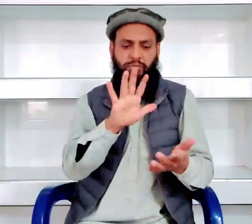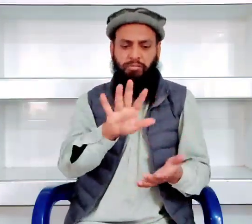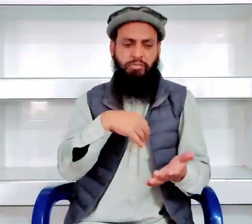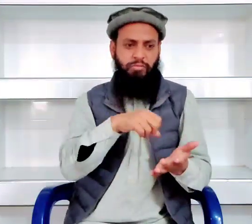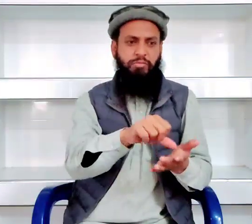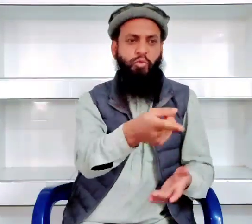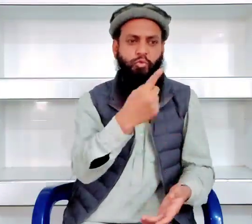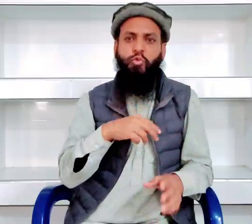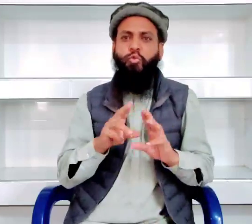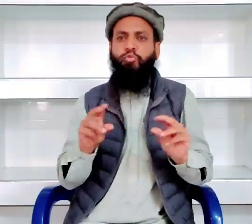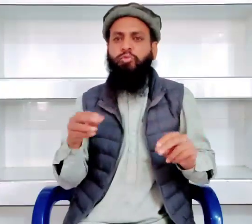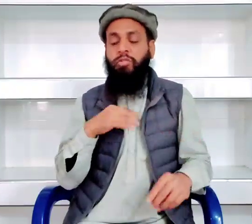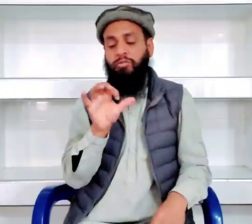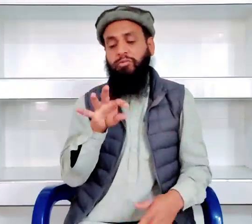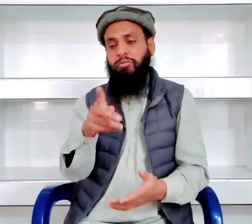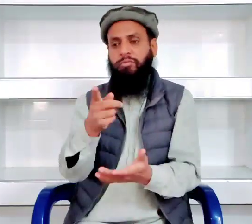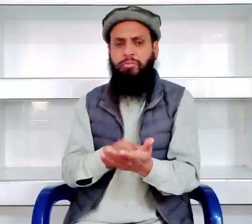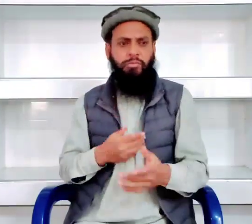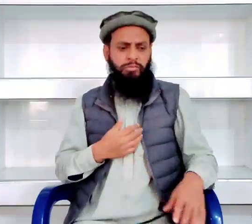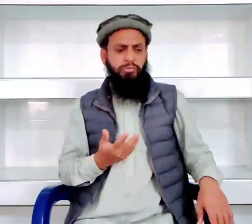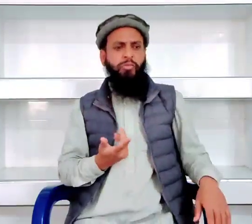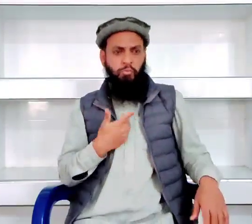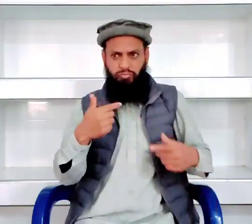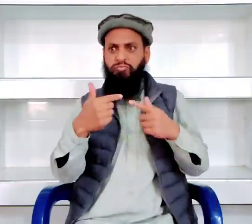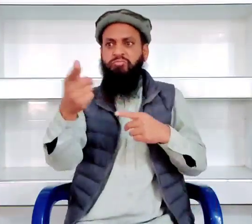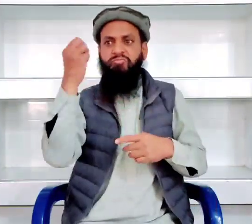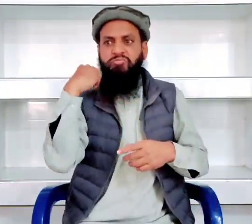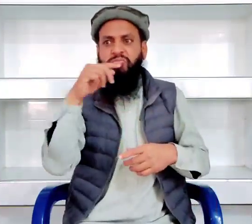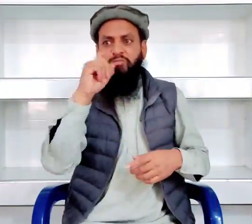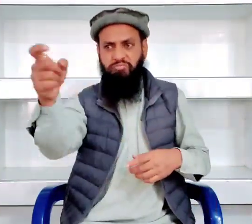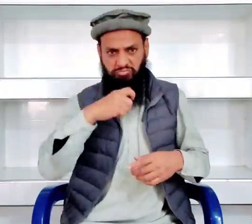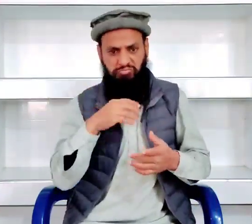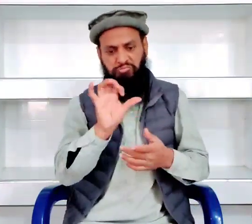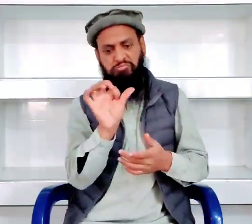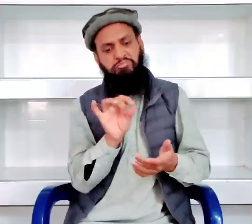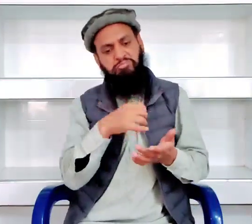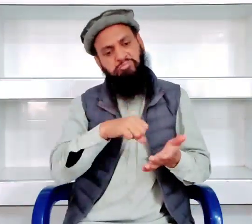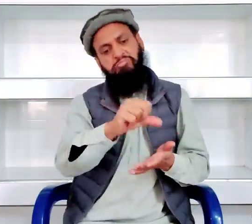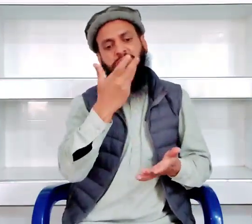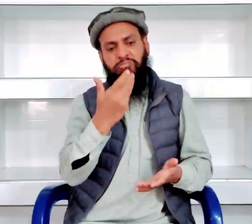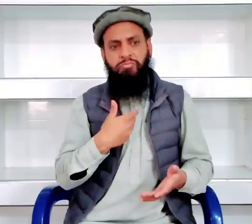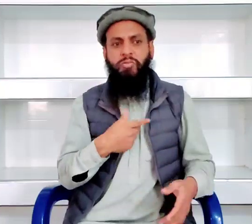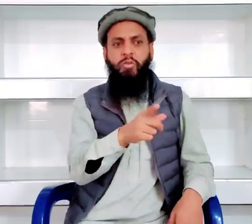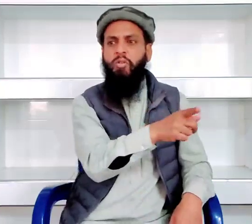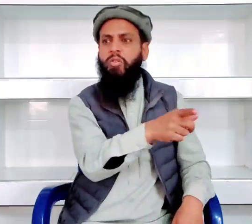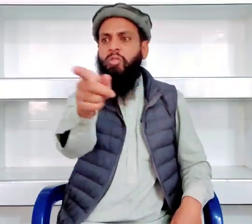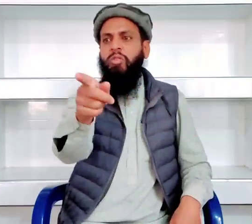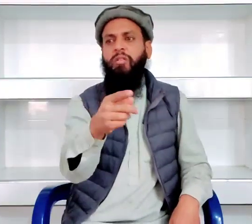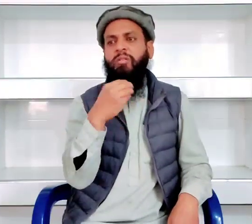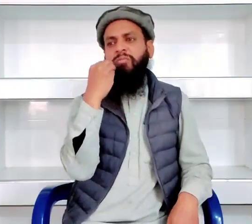ہے اینو میرے من با بیعتین فی بیعتین فہو ربا ایک سود ہے ایک ناجائز احرام